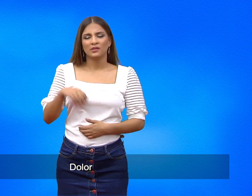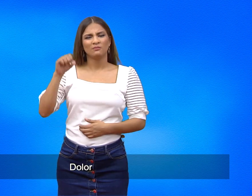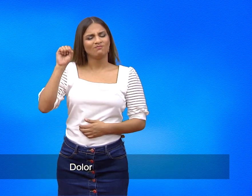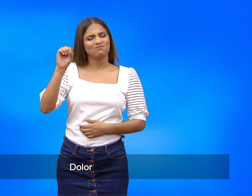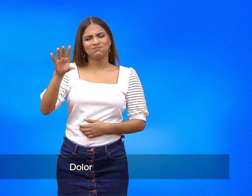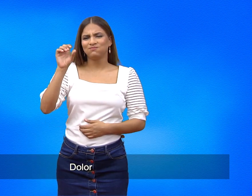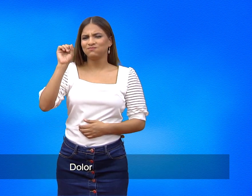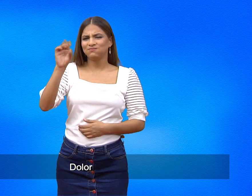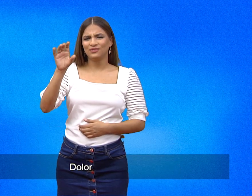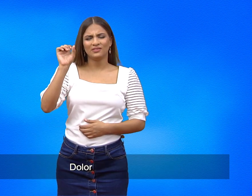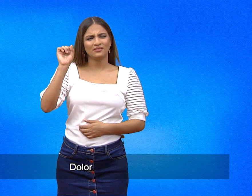dolor